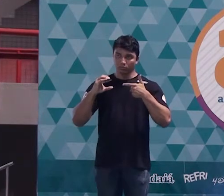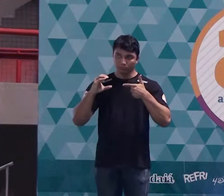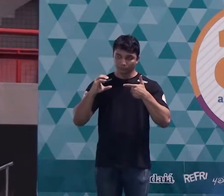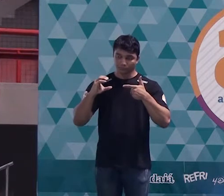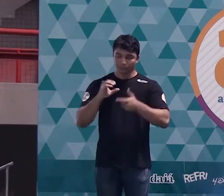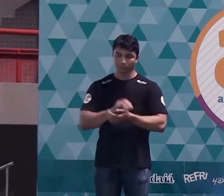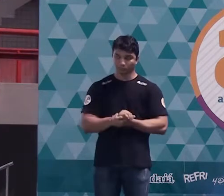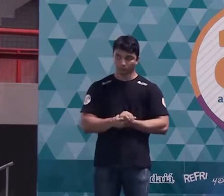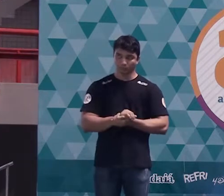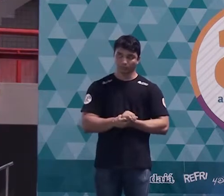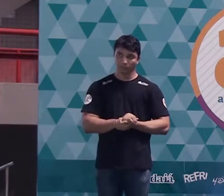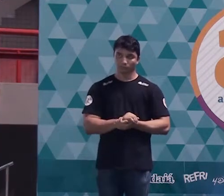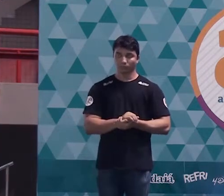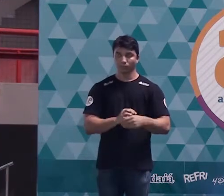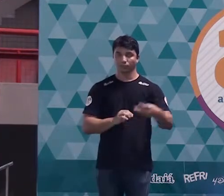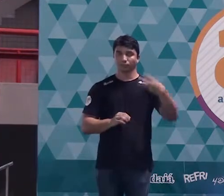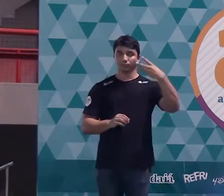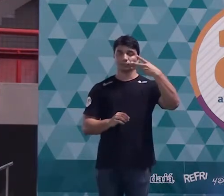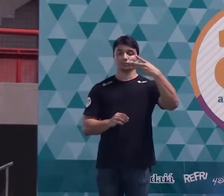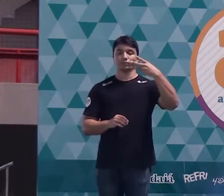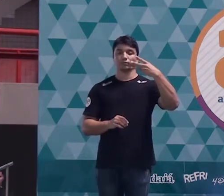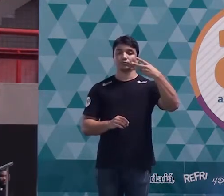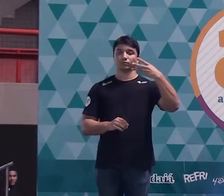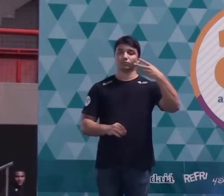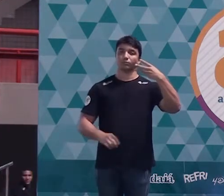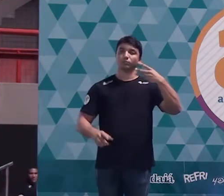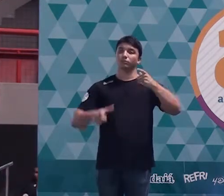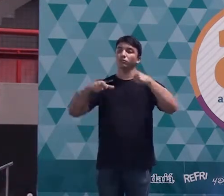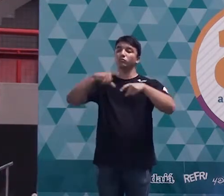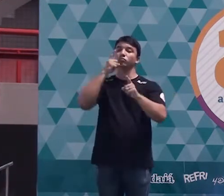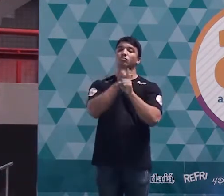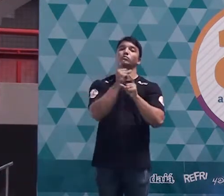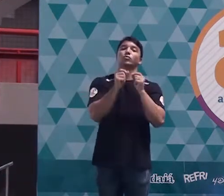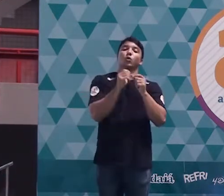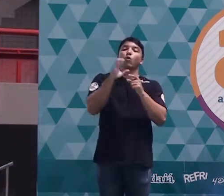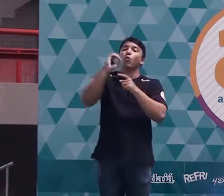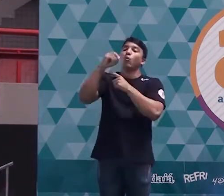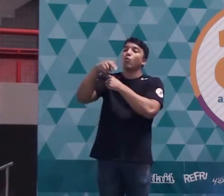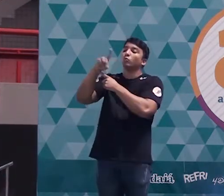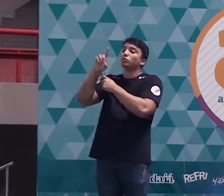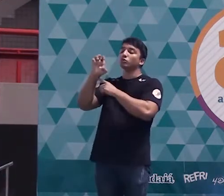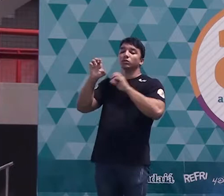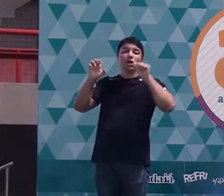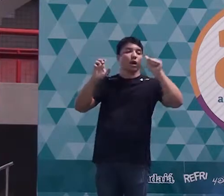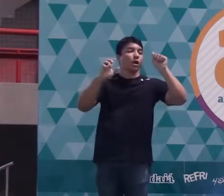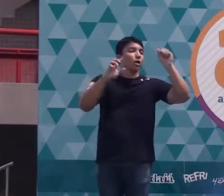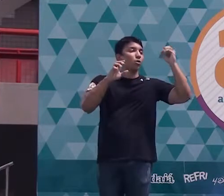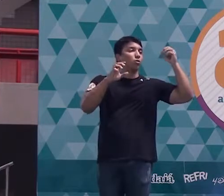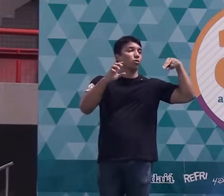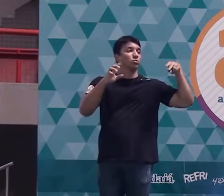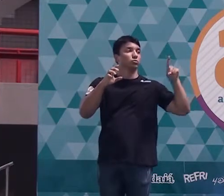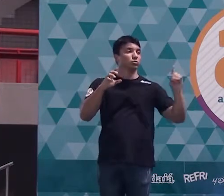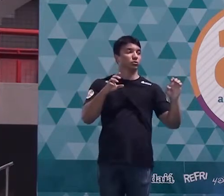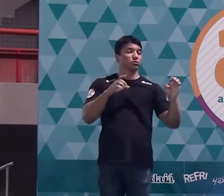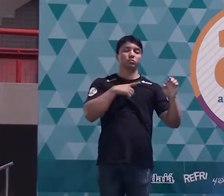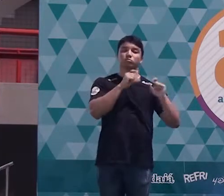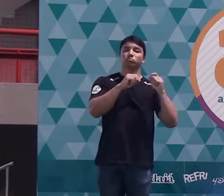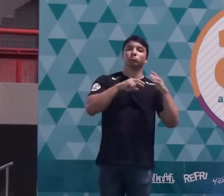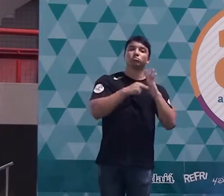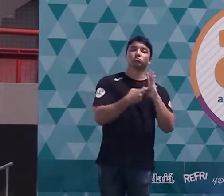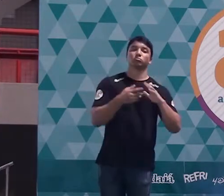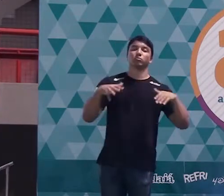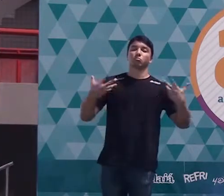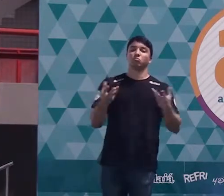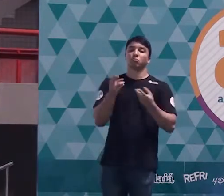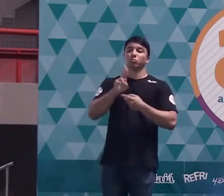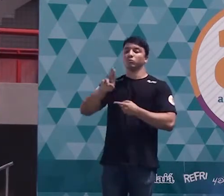ele quer saber onde é que o onde e o aonde foi usado errado. Professor, isso aí eu queria aprender. Quando é que eu